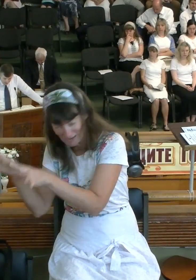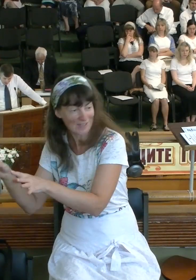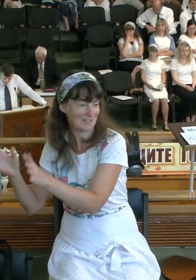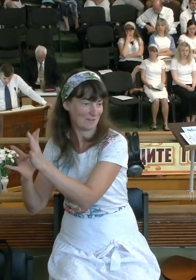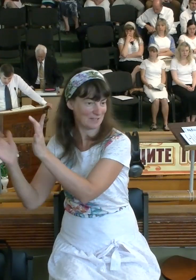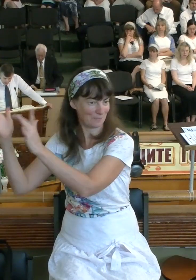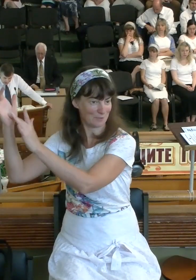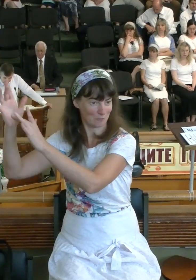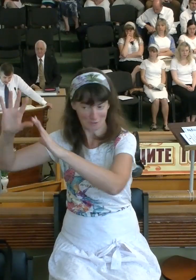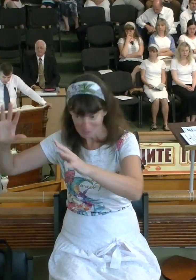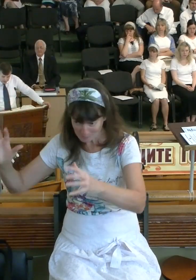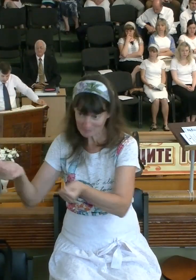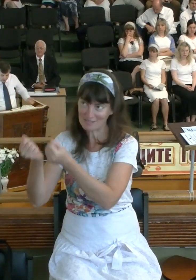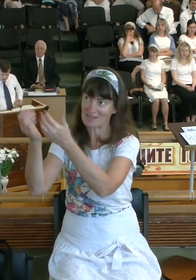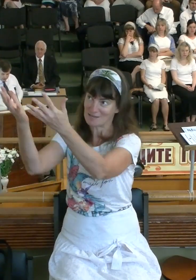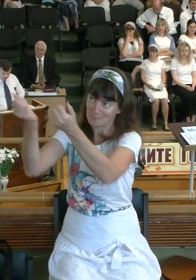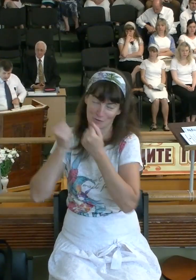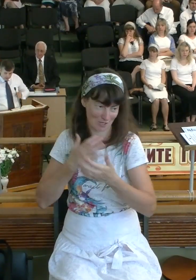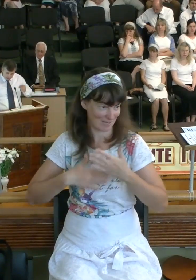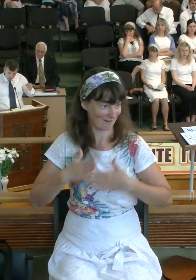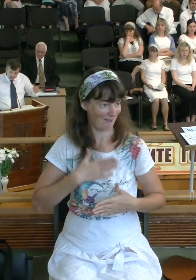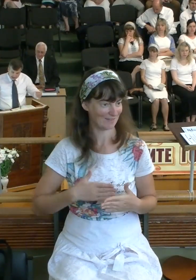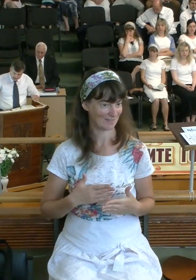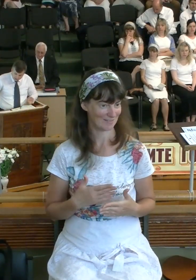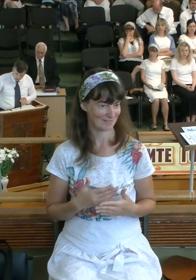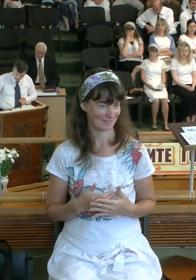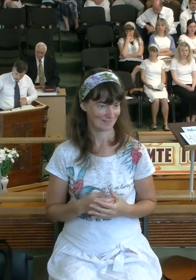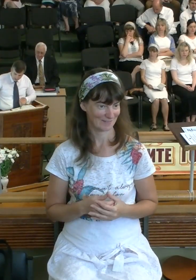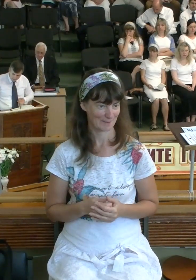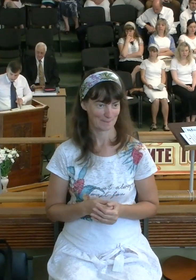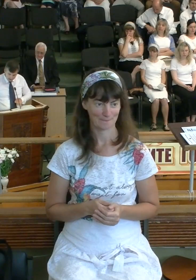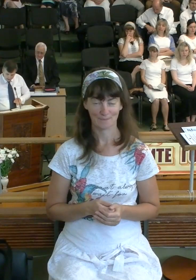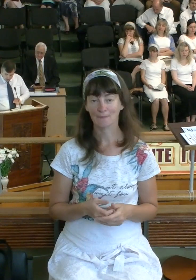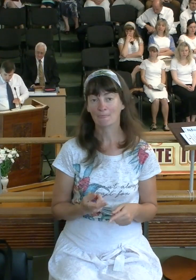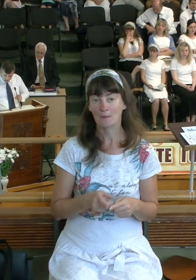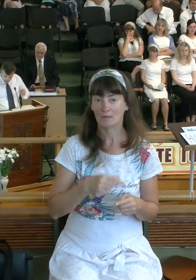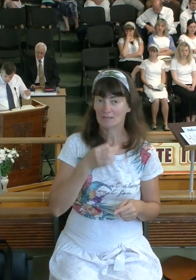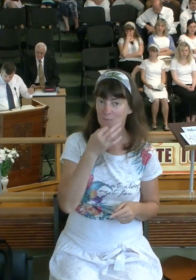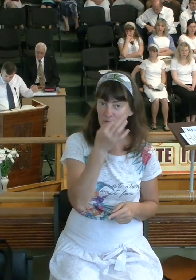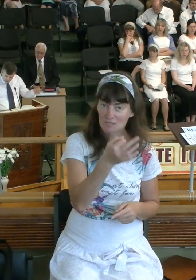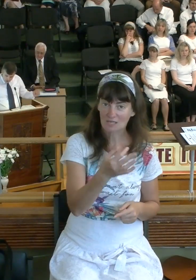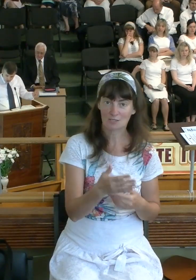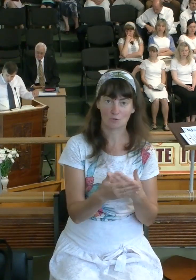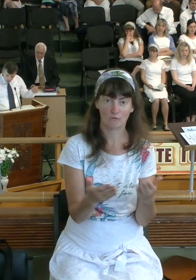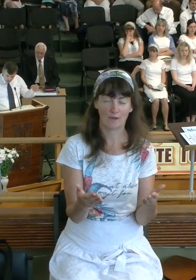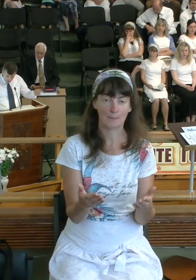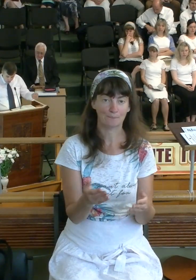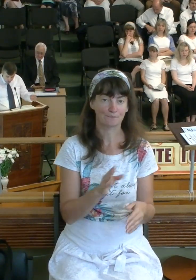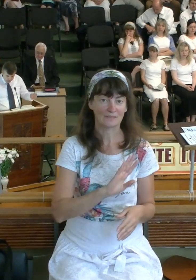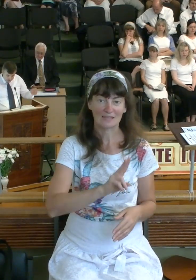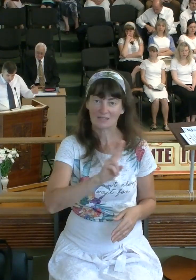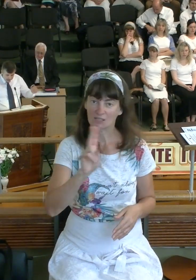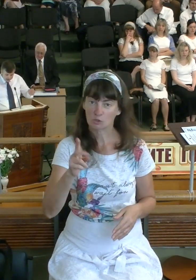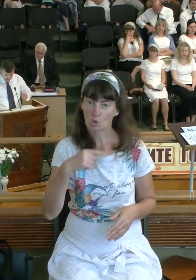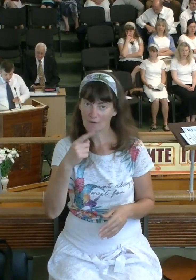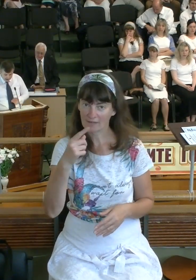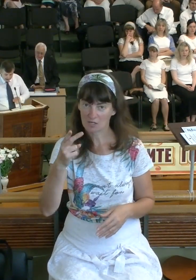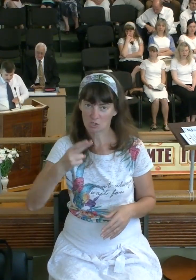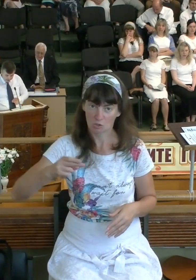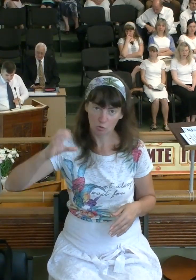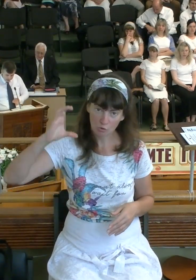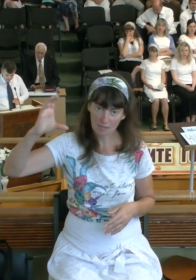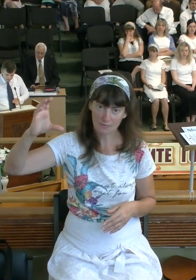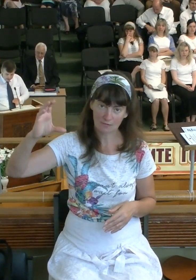глава, в 3 стихе апостол Павел говорит: «Потому сказываю вам, что никто, говорящий Духом Божиим, не